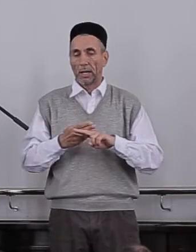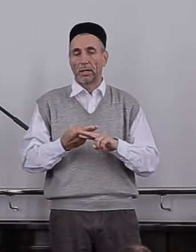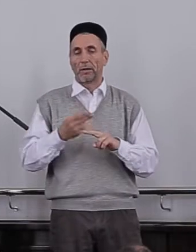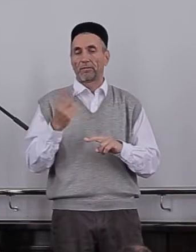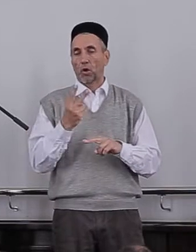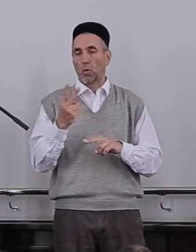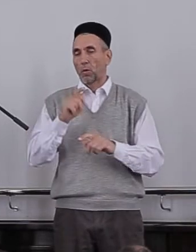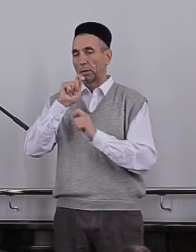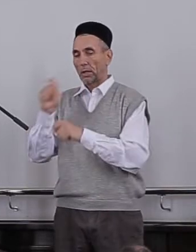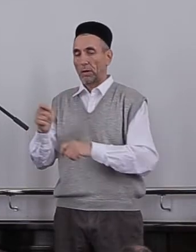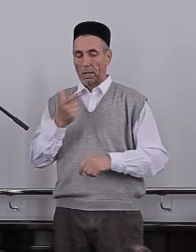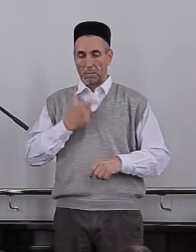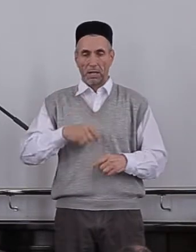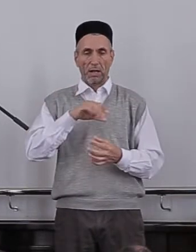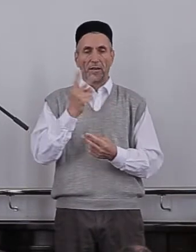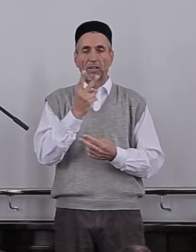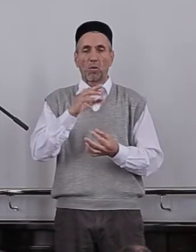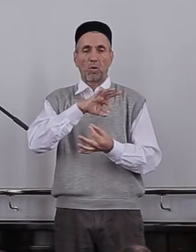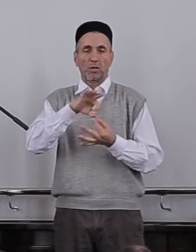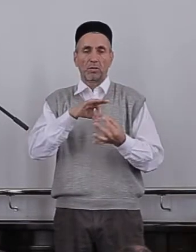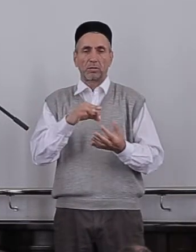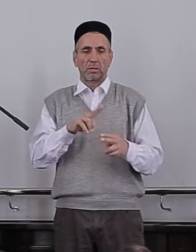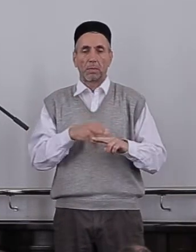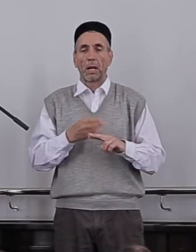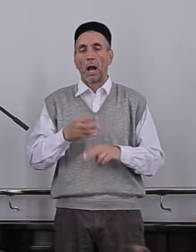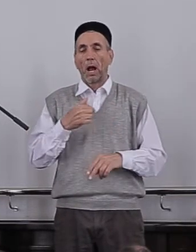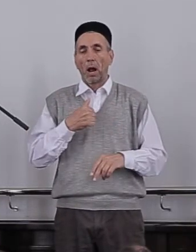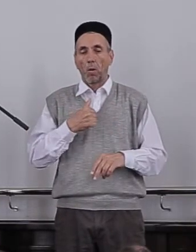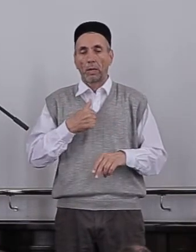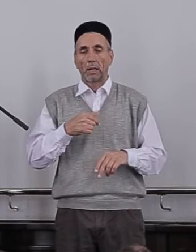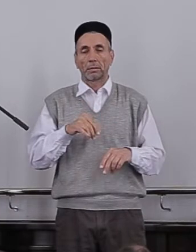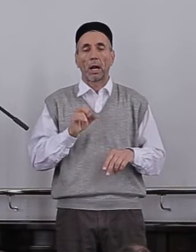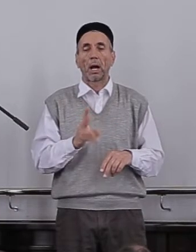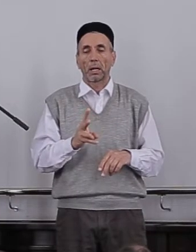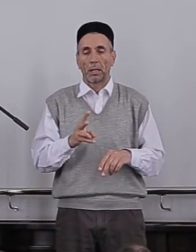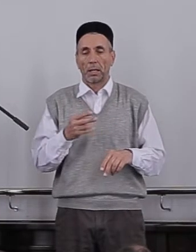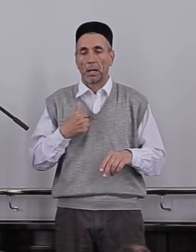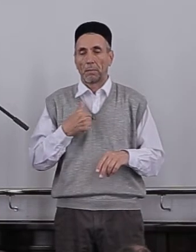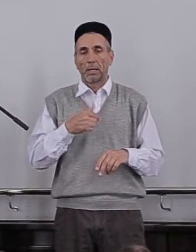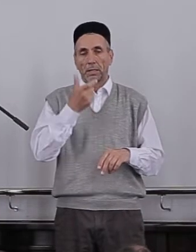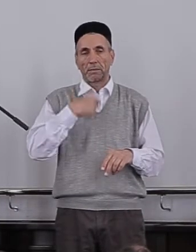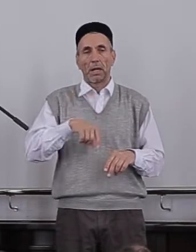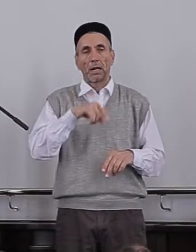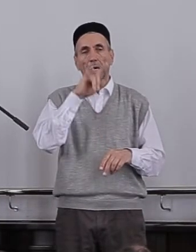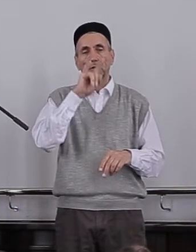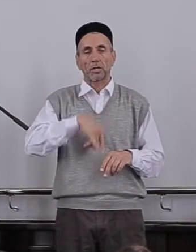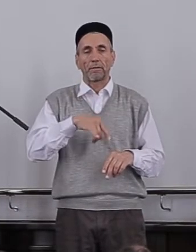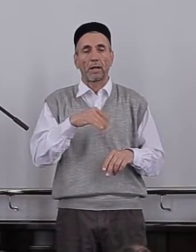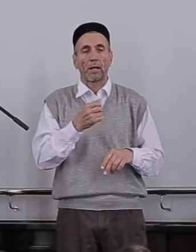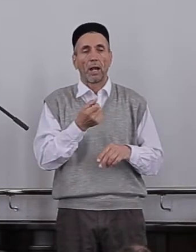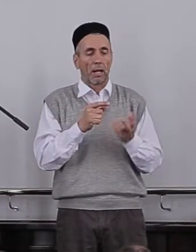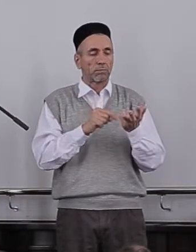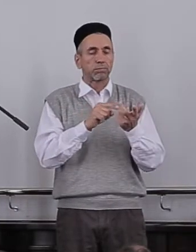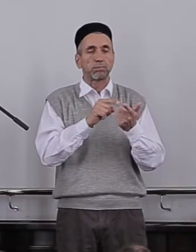итә. Вакыры бу Пәйгамбәр үзенең юмартлыгы. Без дә юмарт булырга тиешбез үзебезгә карата. Итисәгез бер хадис